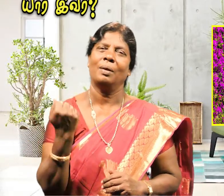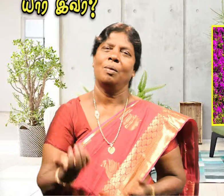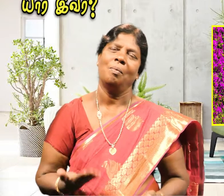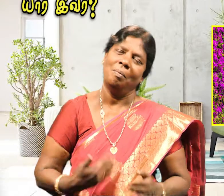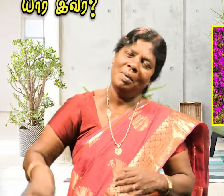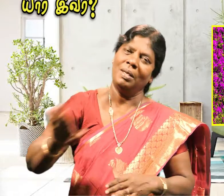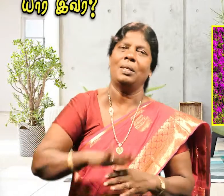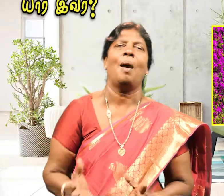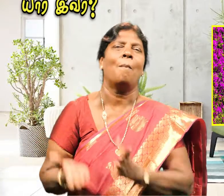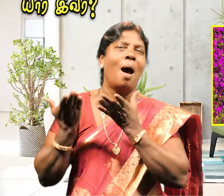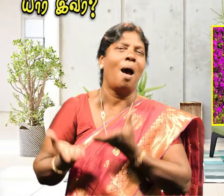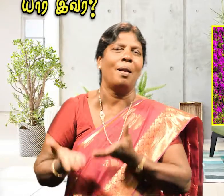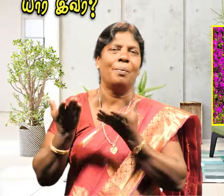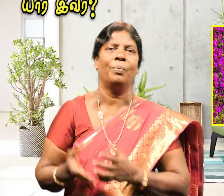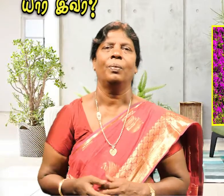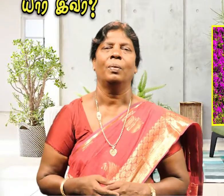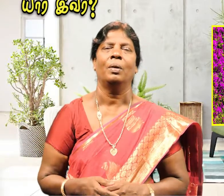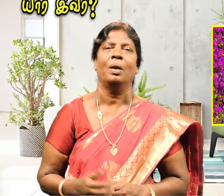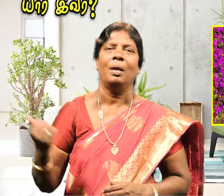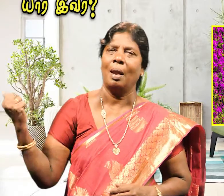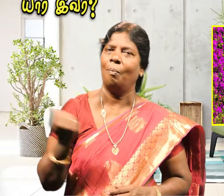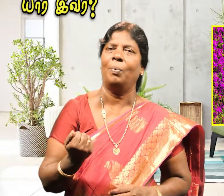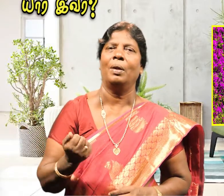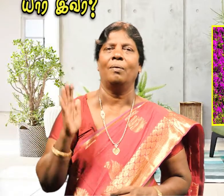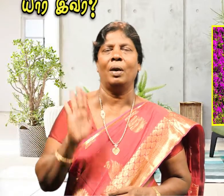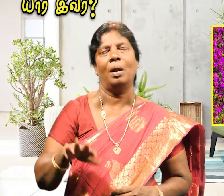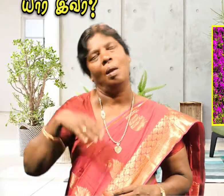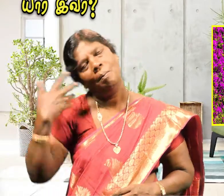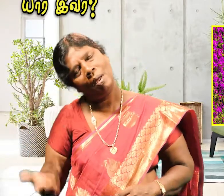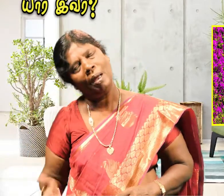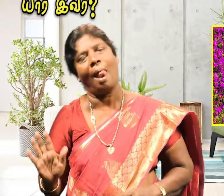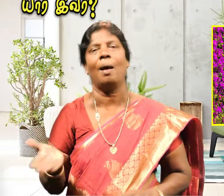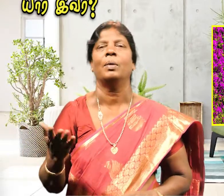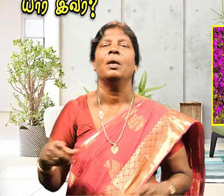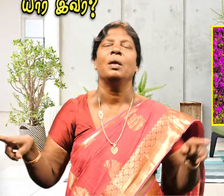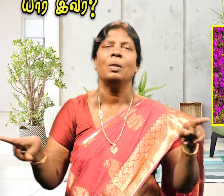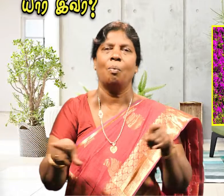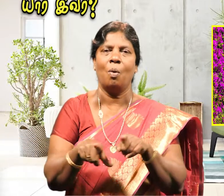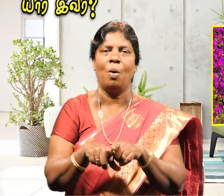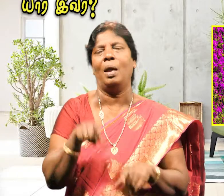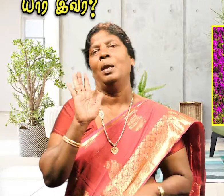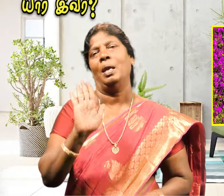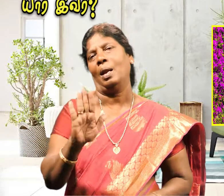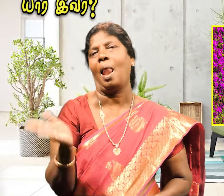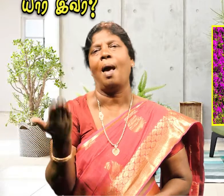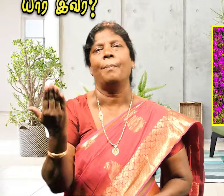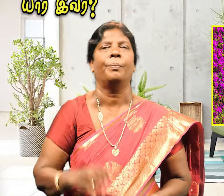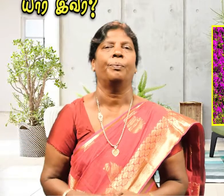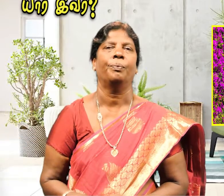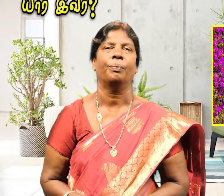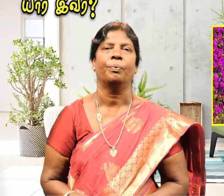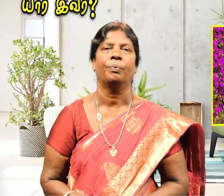பலத்துக்கு மிஞ்சின பாரம், நாங்கள் எப்பொழுது வேண்டுமானாலும் மரித்து போகலாம், எல்லாம் நீங்கள் யோசிக்கலாம்.